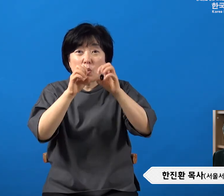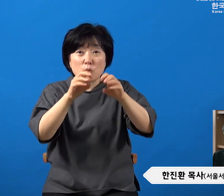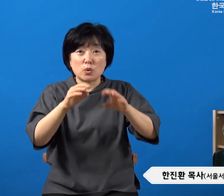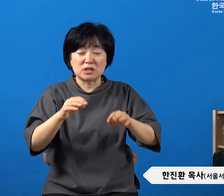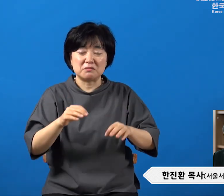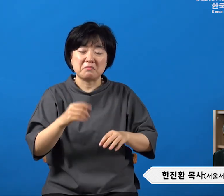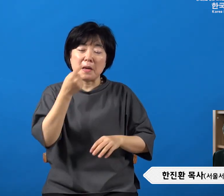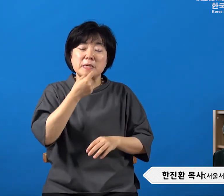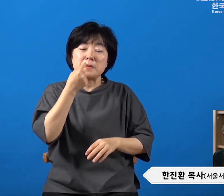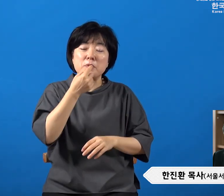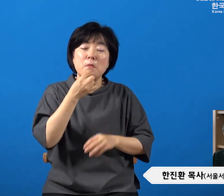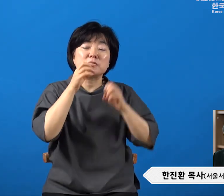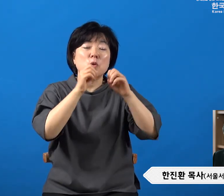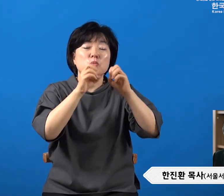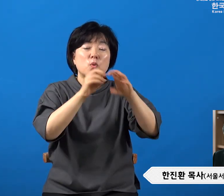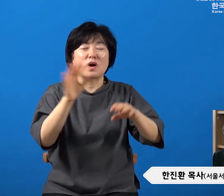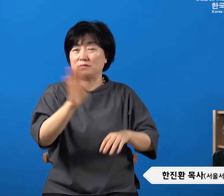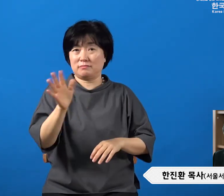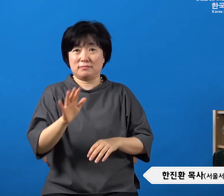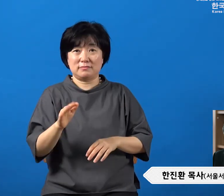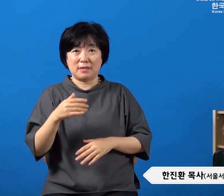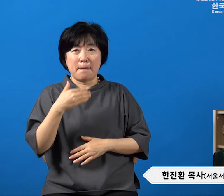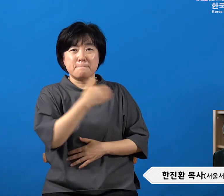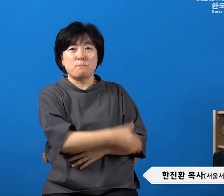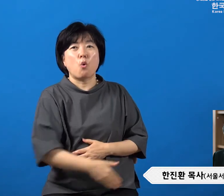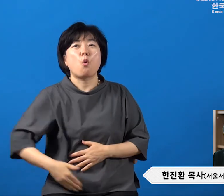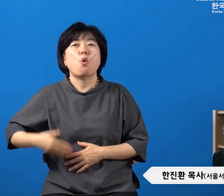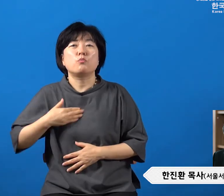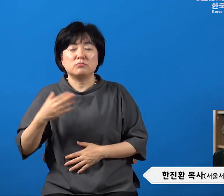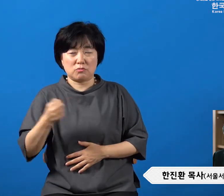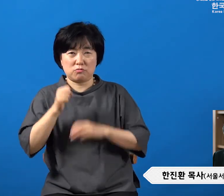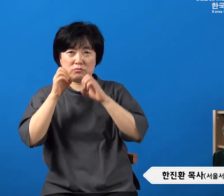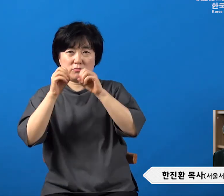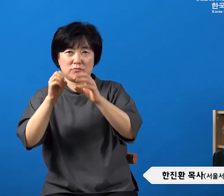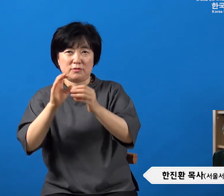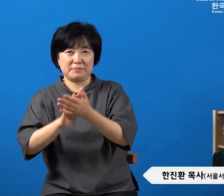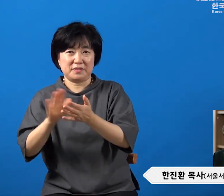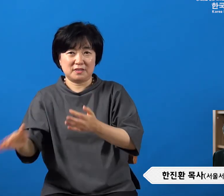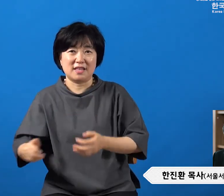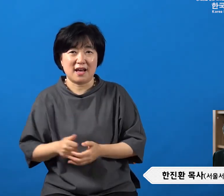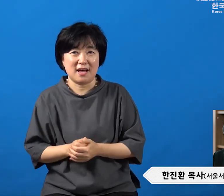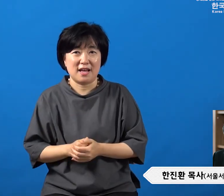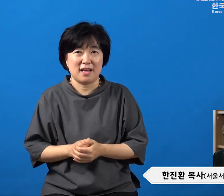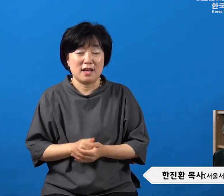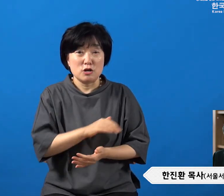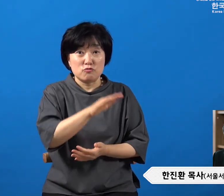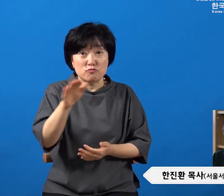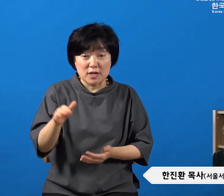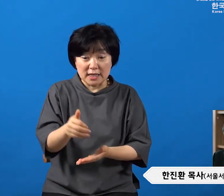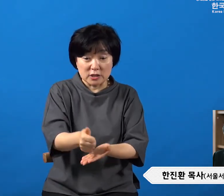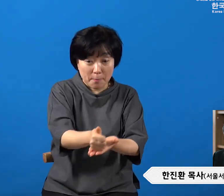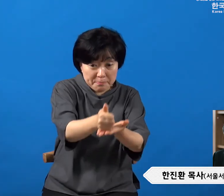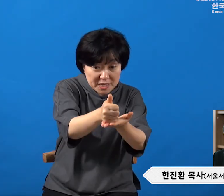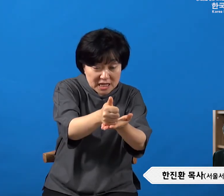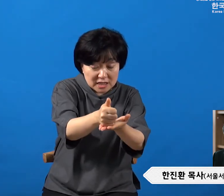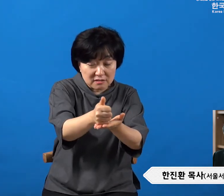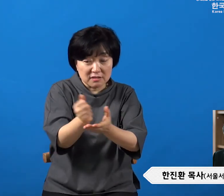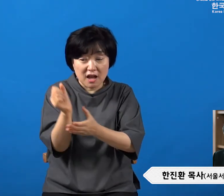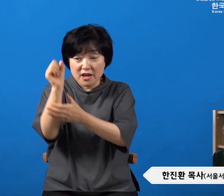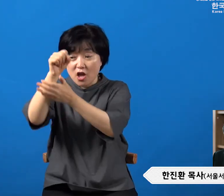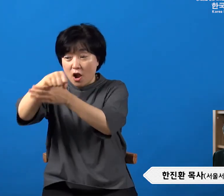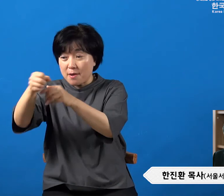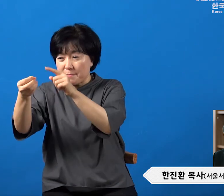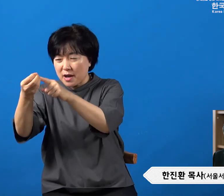것입니다. 그럴 때 놀라운 역사가 있습니다. 우리에게 이 섬김의 열매가 풍성할